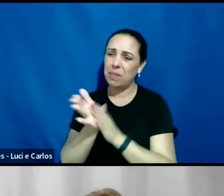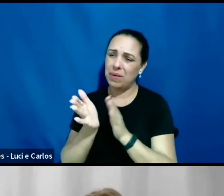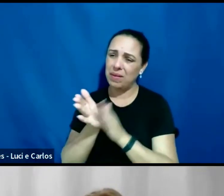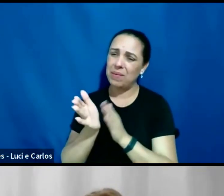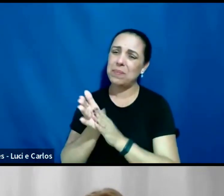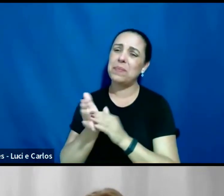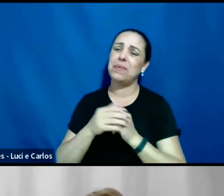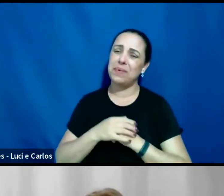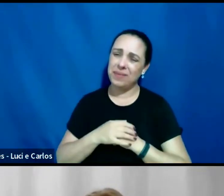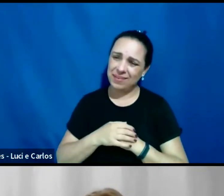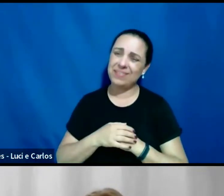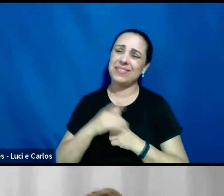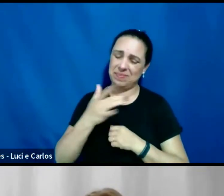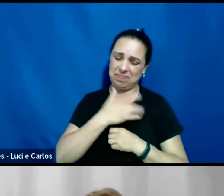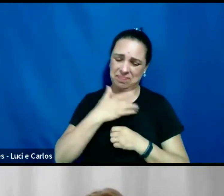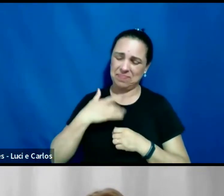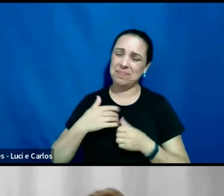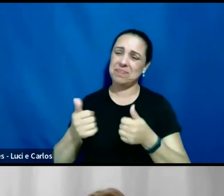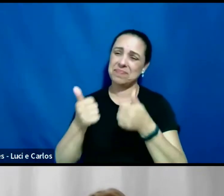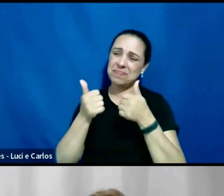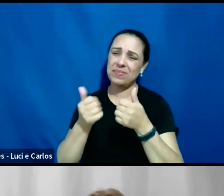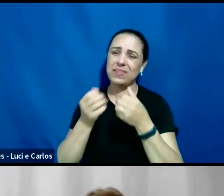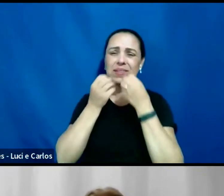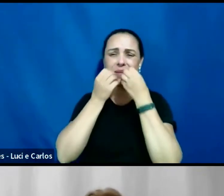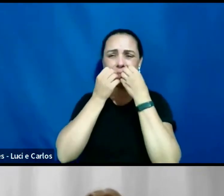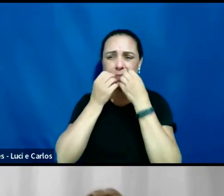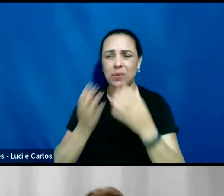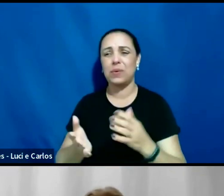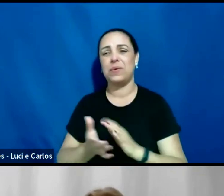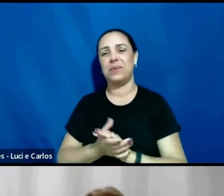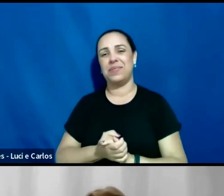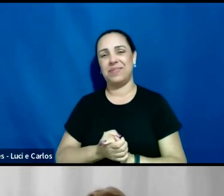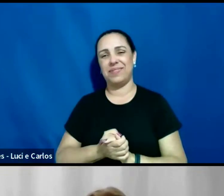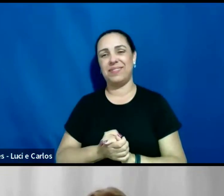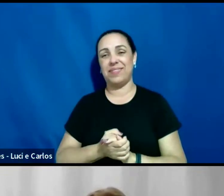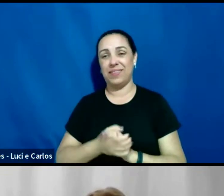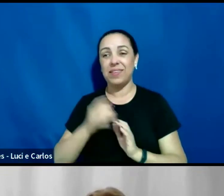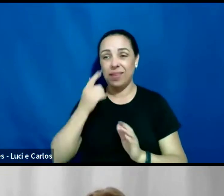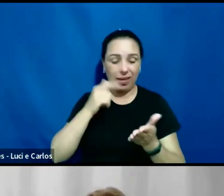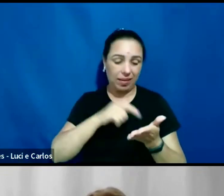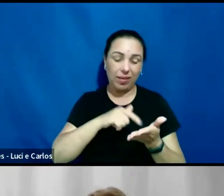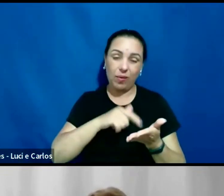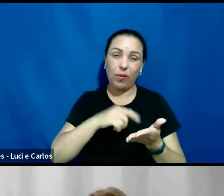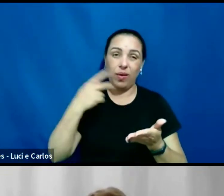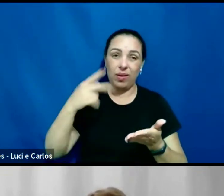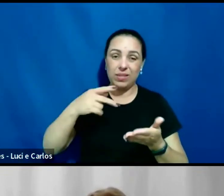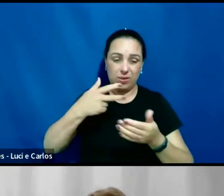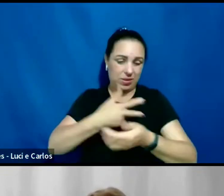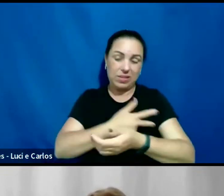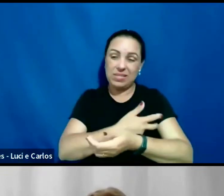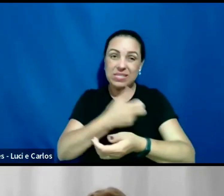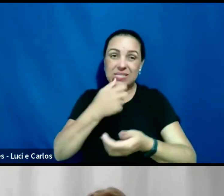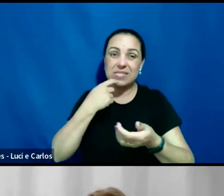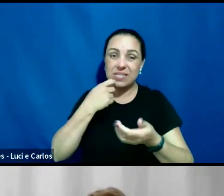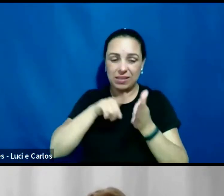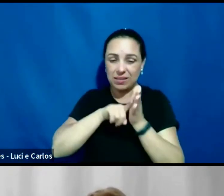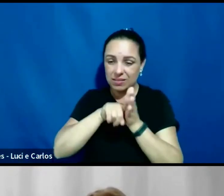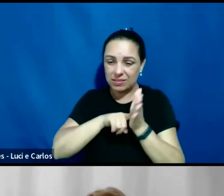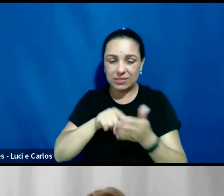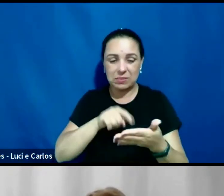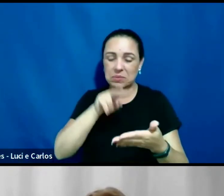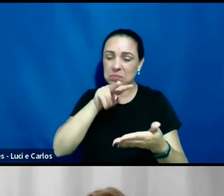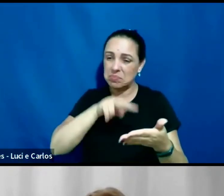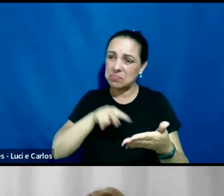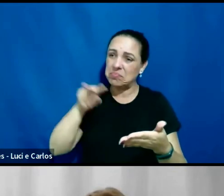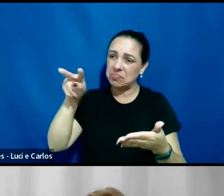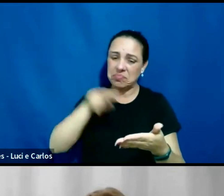tendo hoje. Então, assim, tanto pelos exames que comprovam, quanto também pelo que eu vivo. Porque no meu dia a